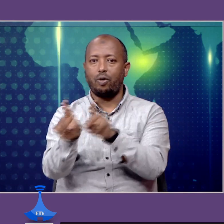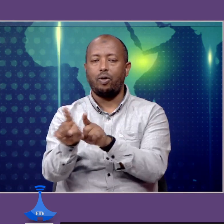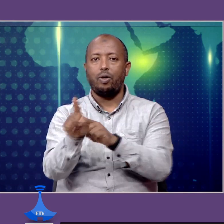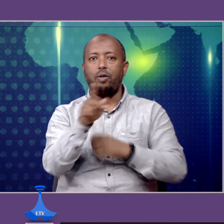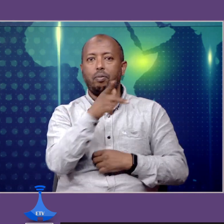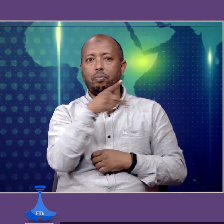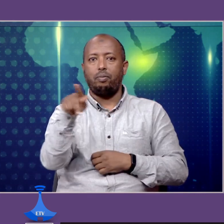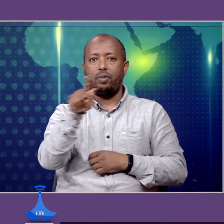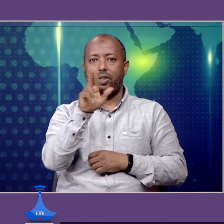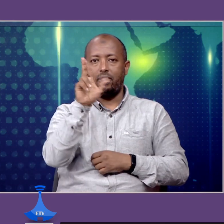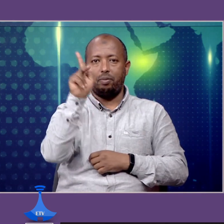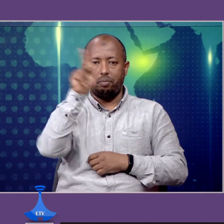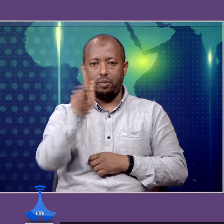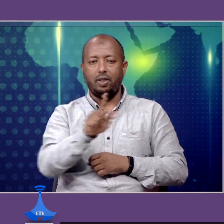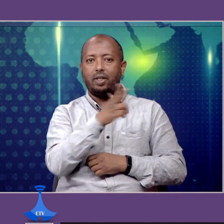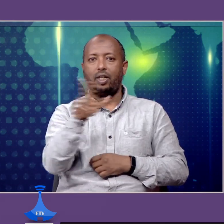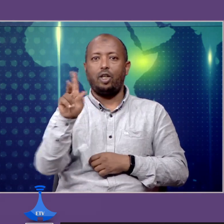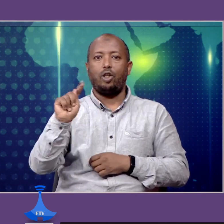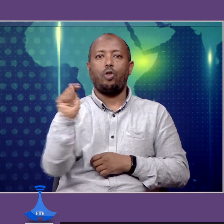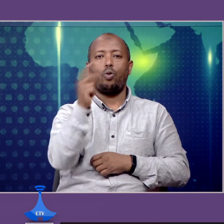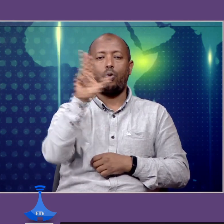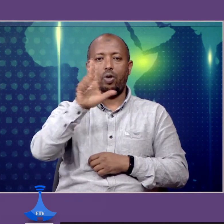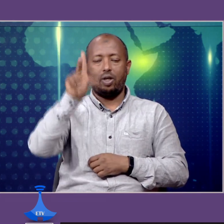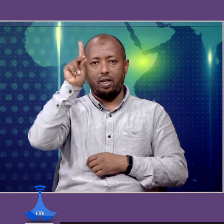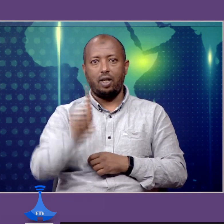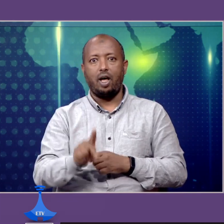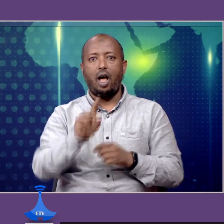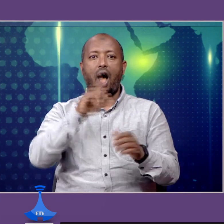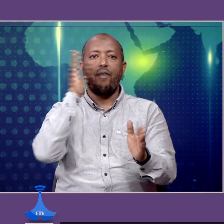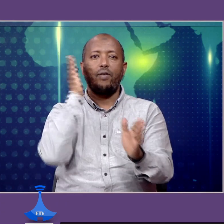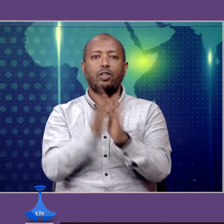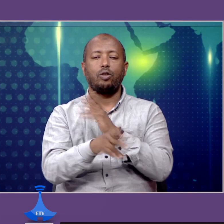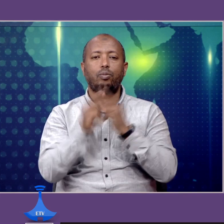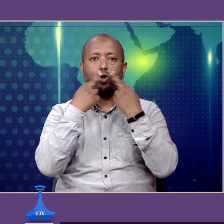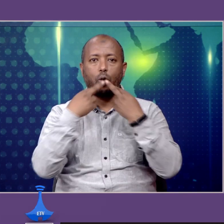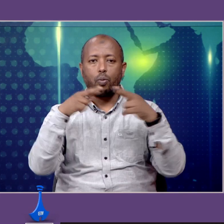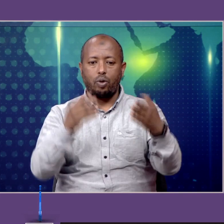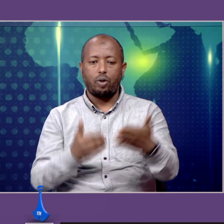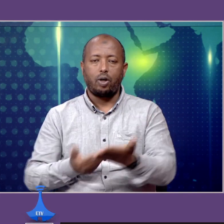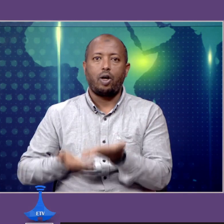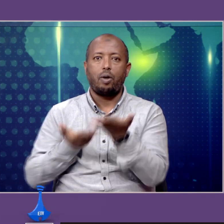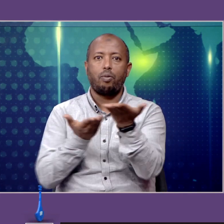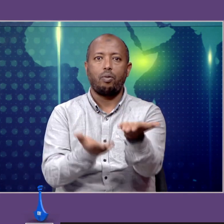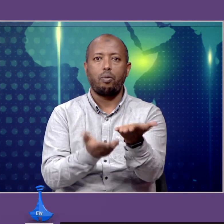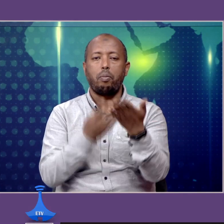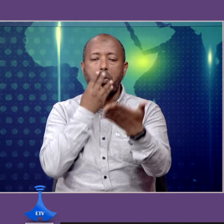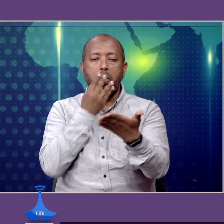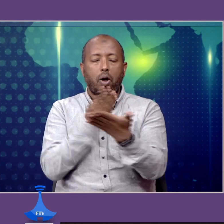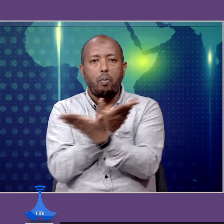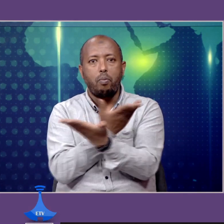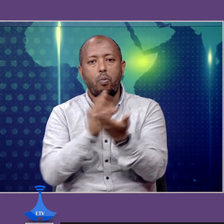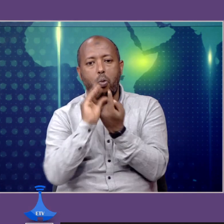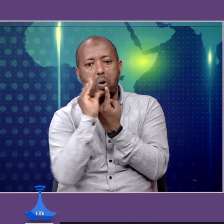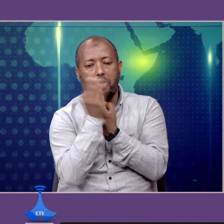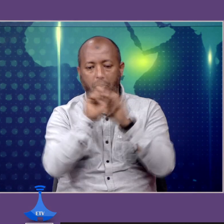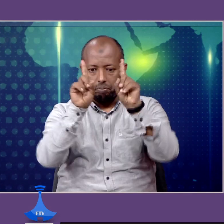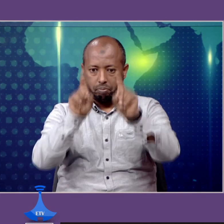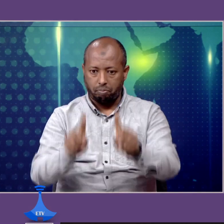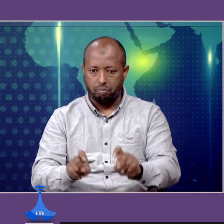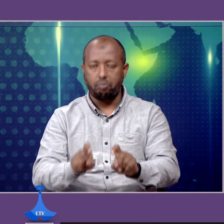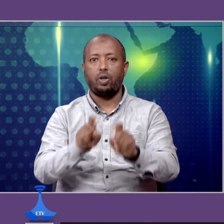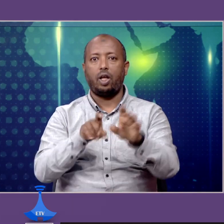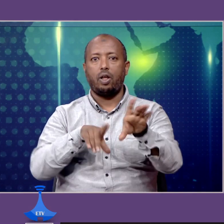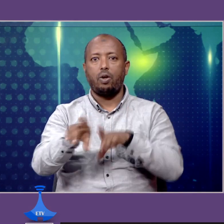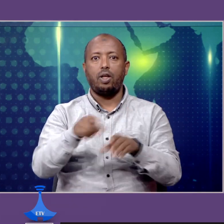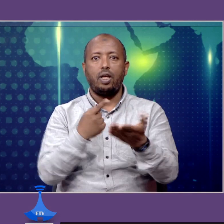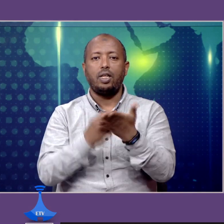የፕሪቶሪያ የሰላም ስምምነት አፈጻጸም ሪፖርት ያቀረብንበት በበጎ የተገመገመበትም ይሄ የሰላም